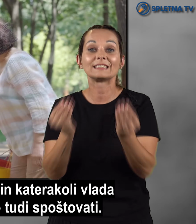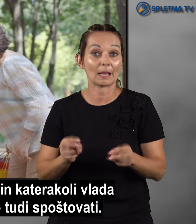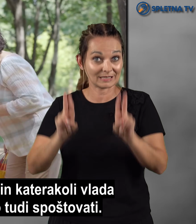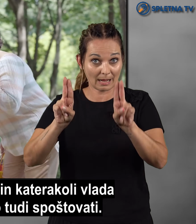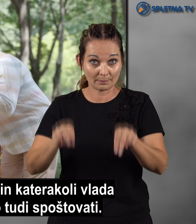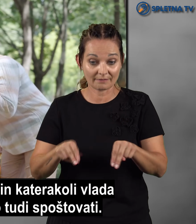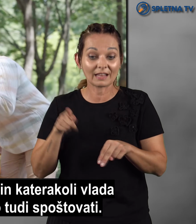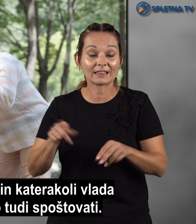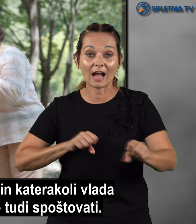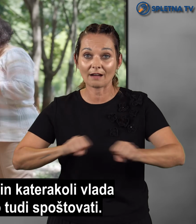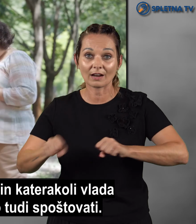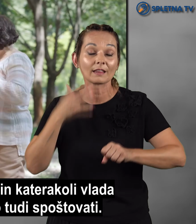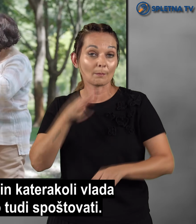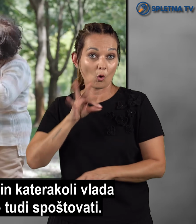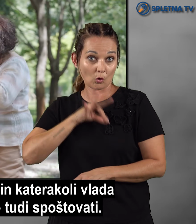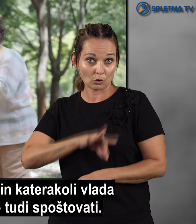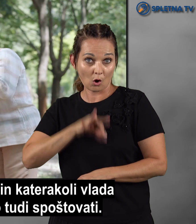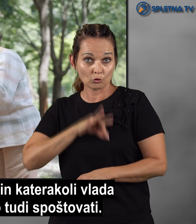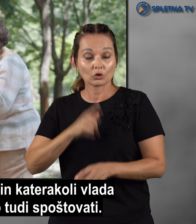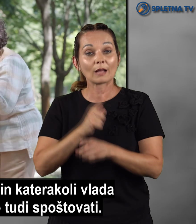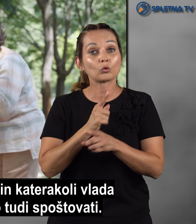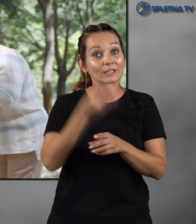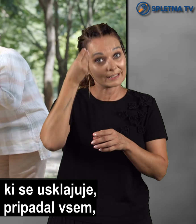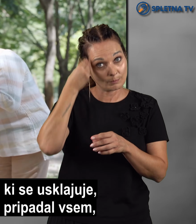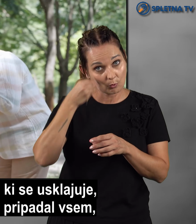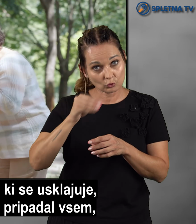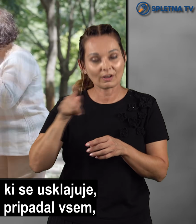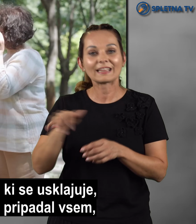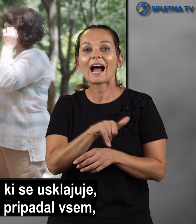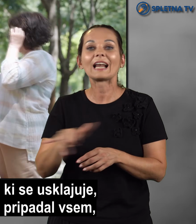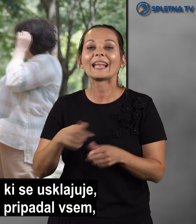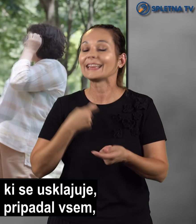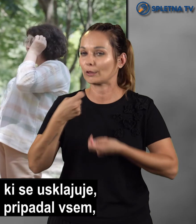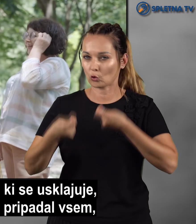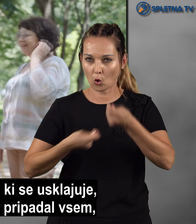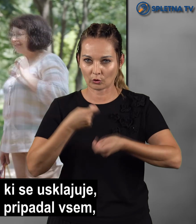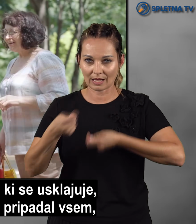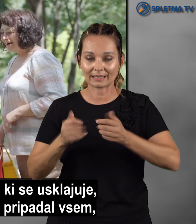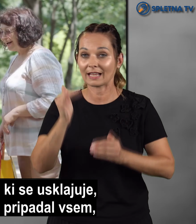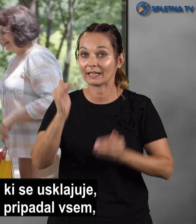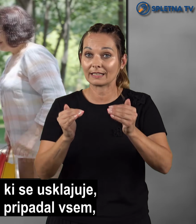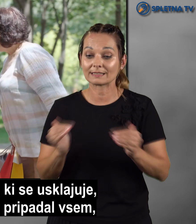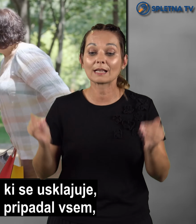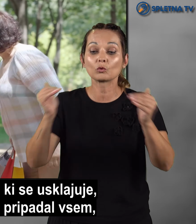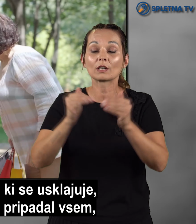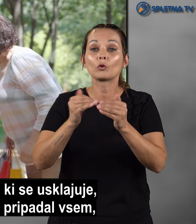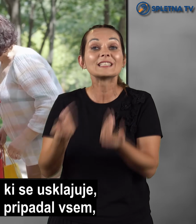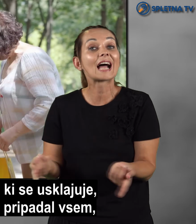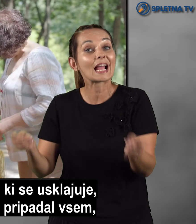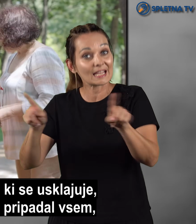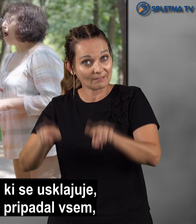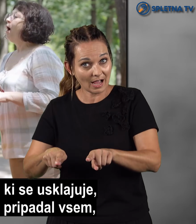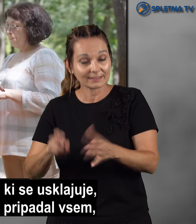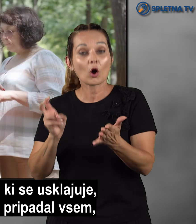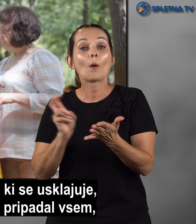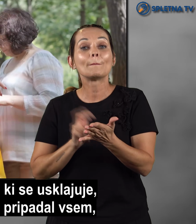In katerakoli vlada bo dolžna to tudi spoštovati, ta letni dodatek, ki se usklajuje z inflacijo